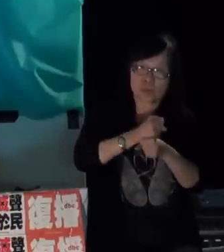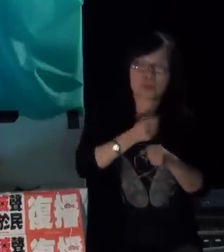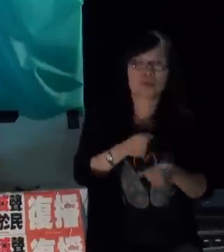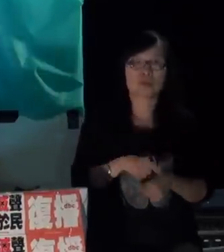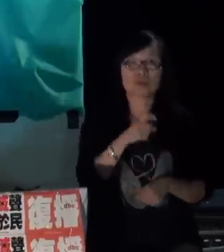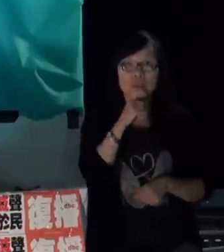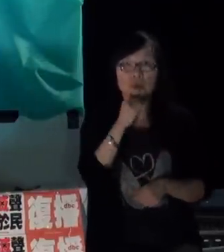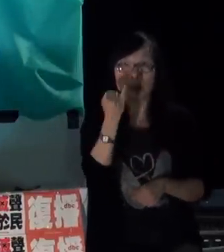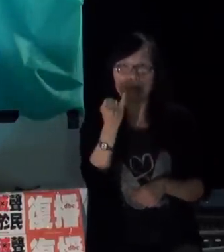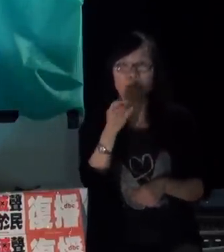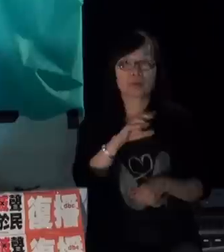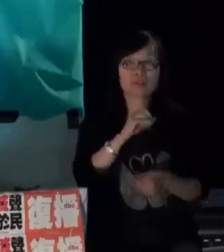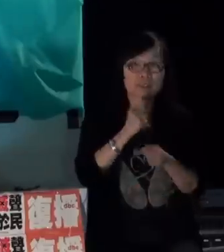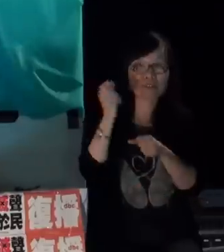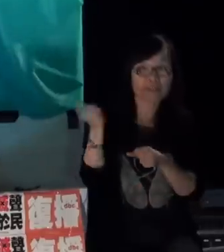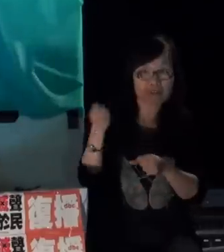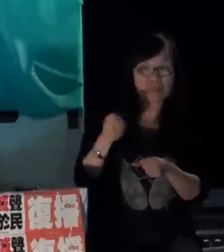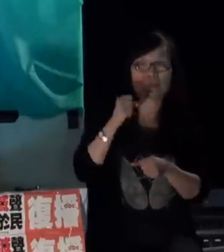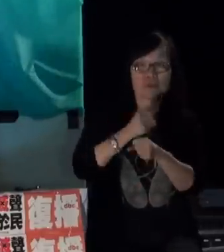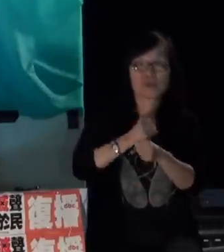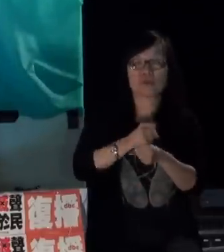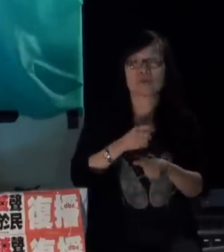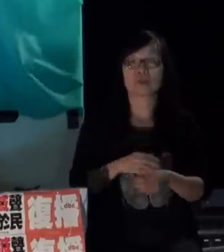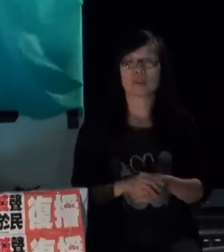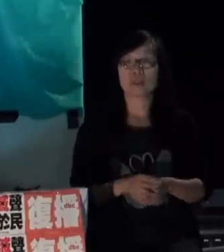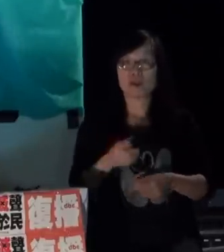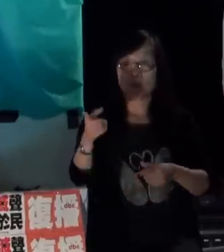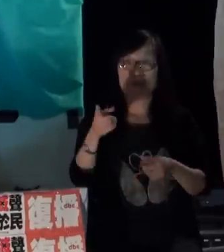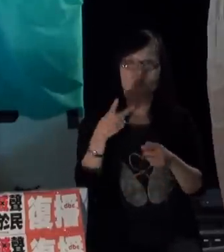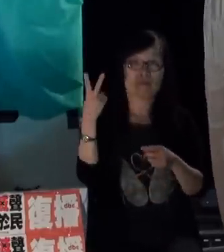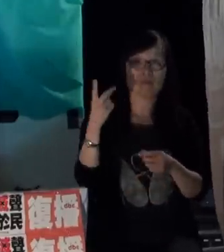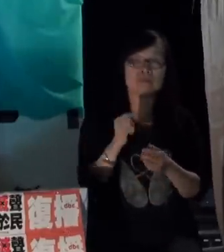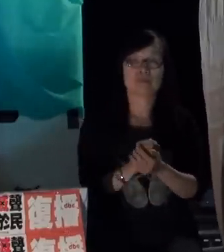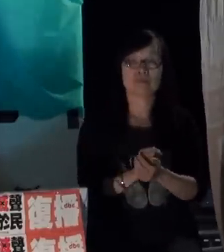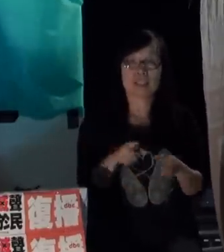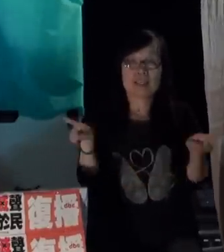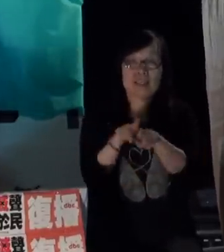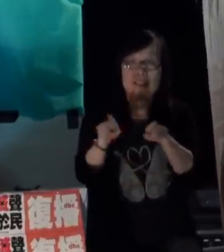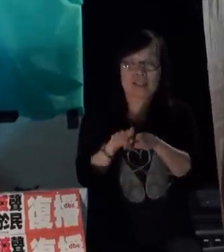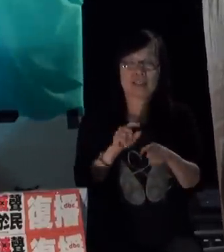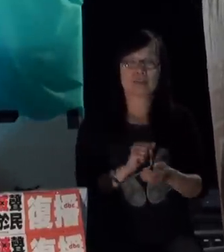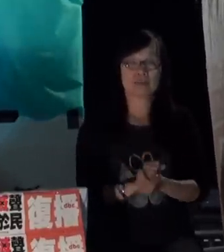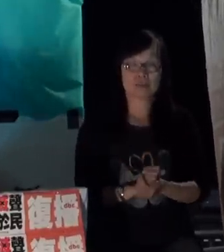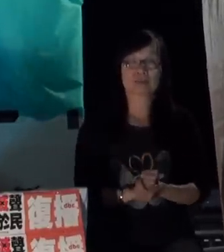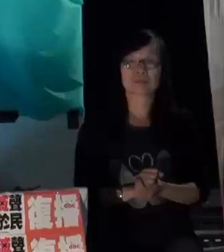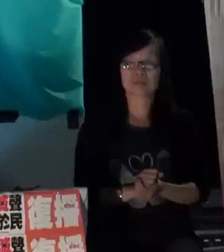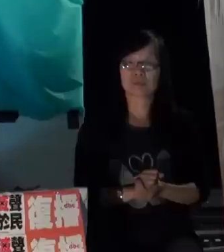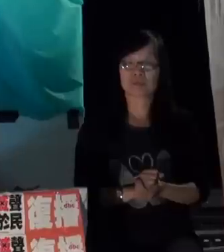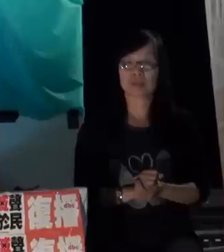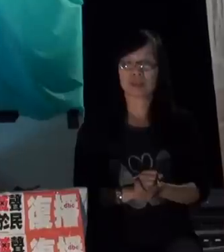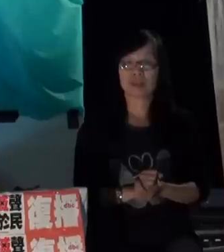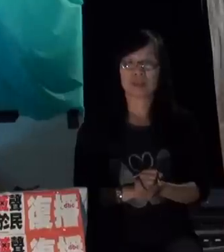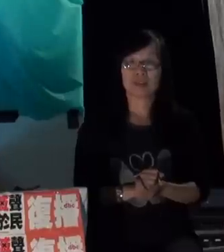有什麼壞事做了先，是不是？因為而家雙劍合璧啊嘛，倚天屠龍一合併，吭一聲，所